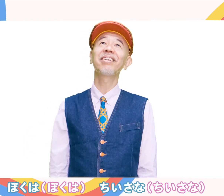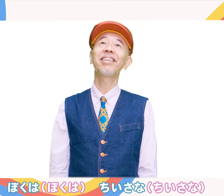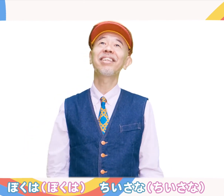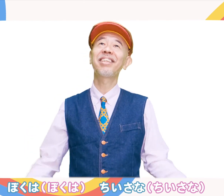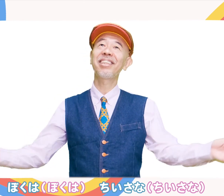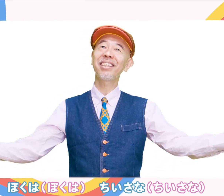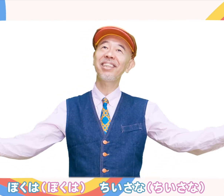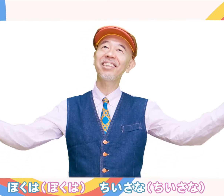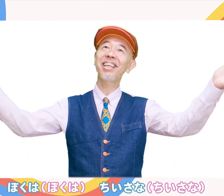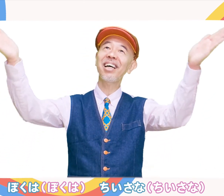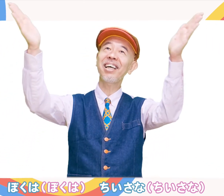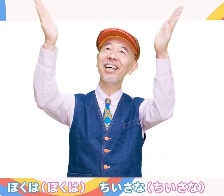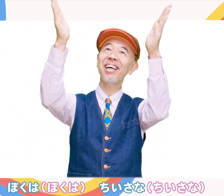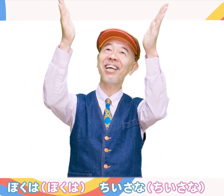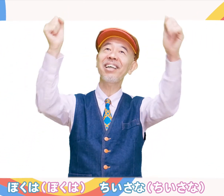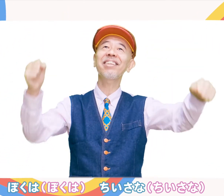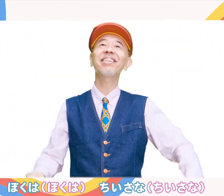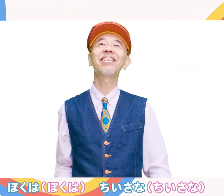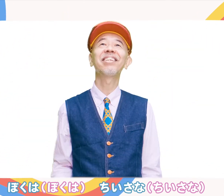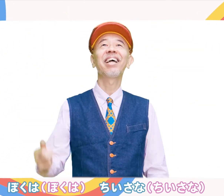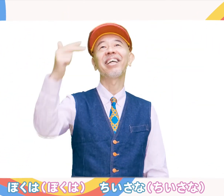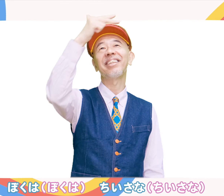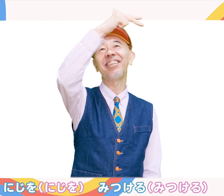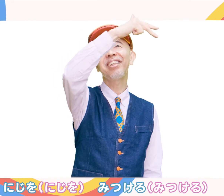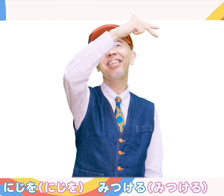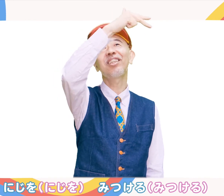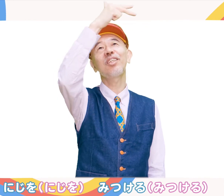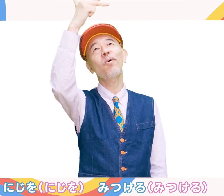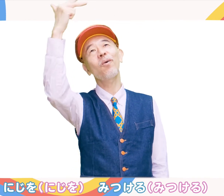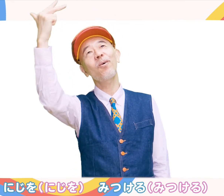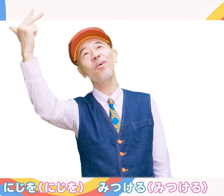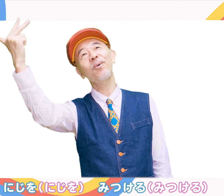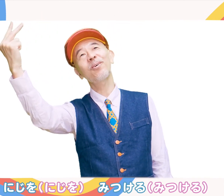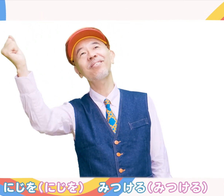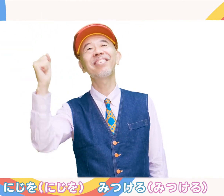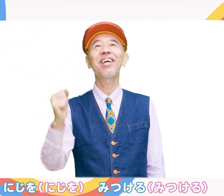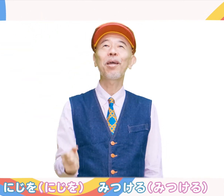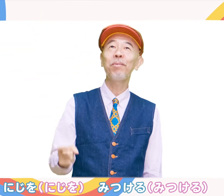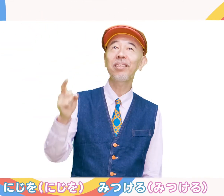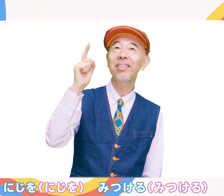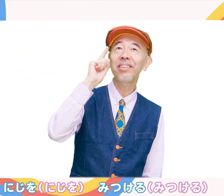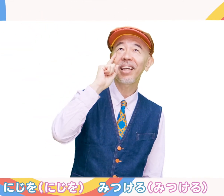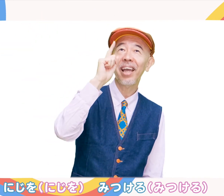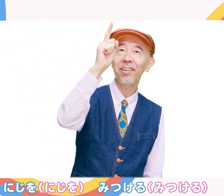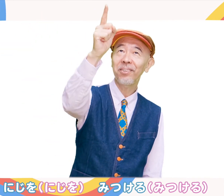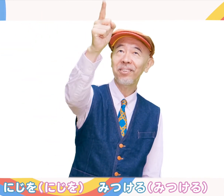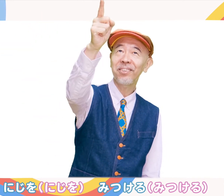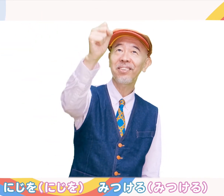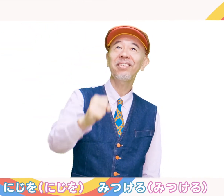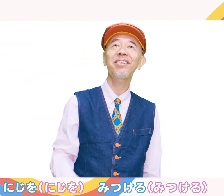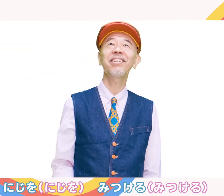は小さな鳥を見つけ